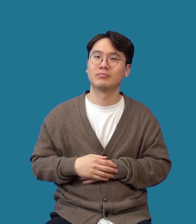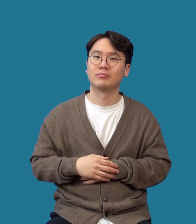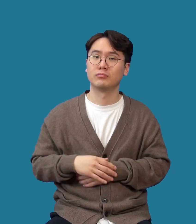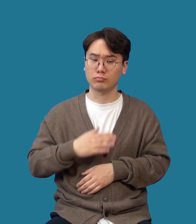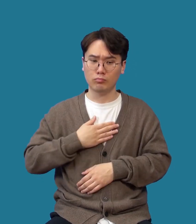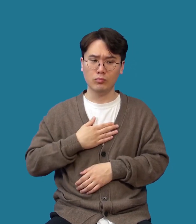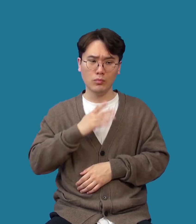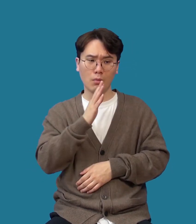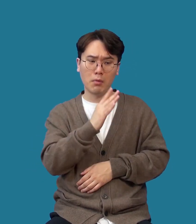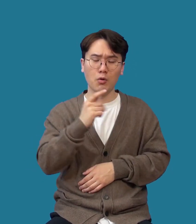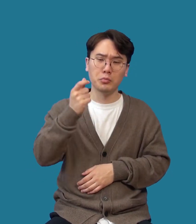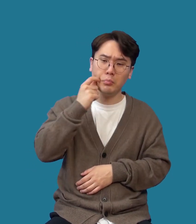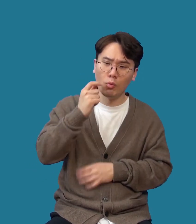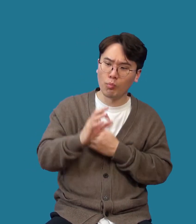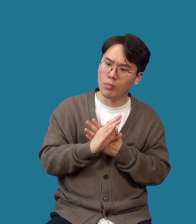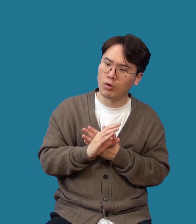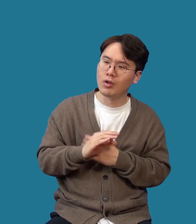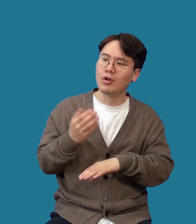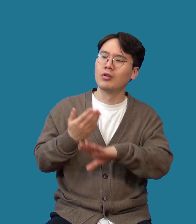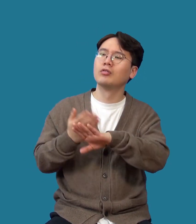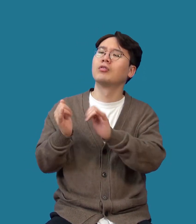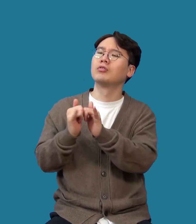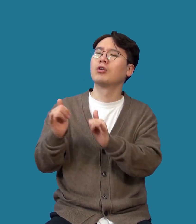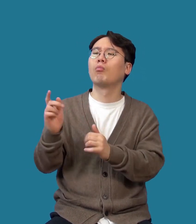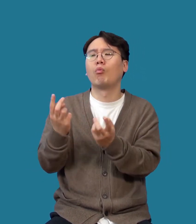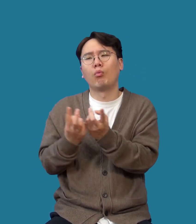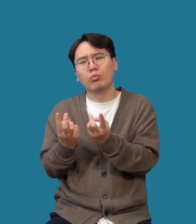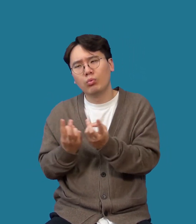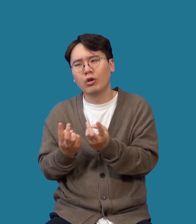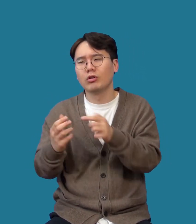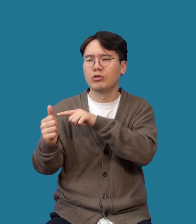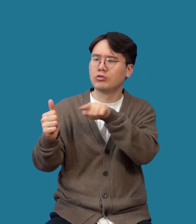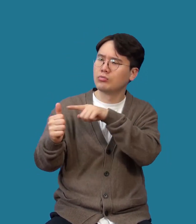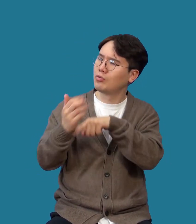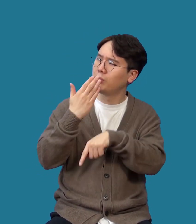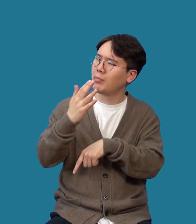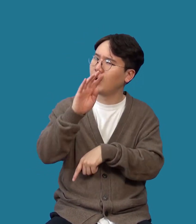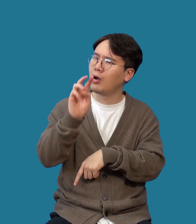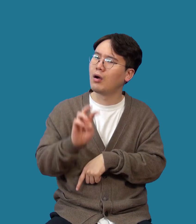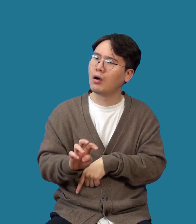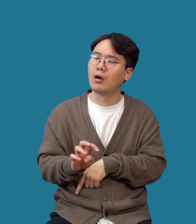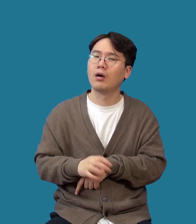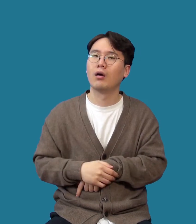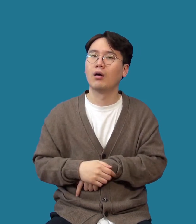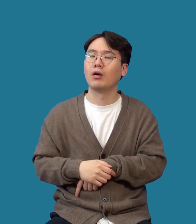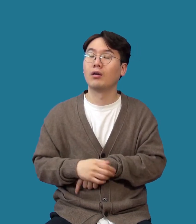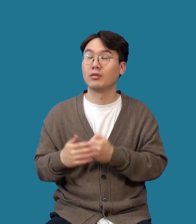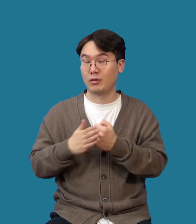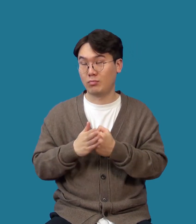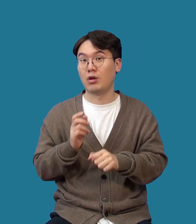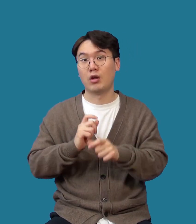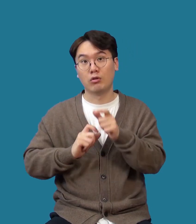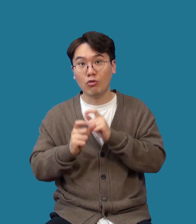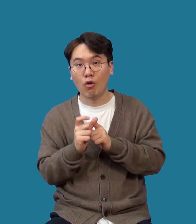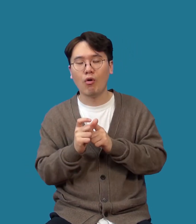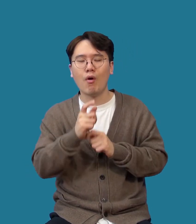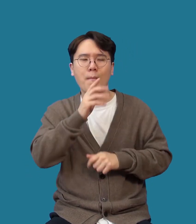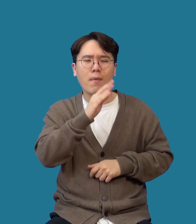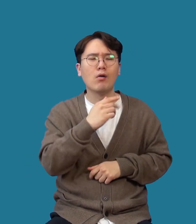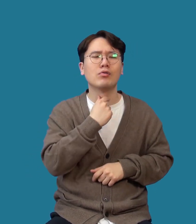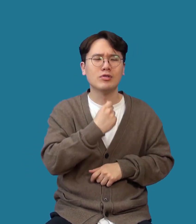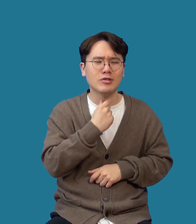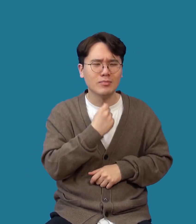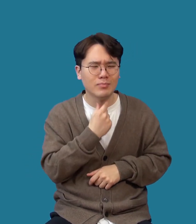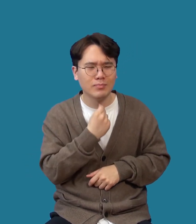그 사람들을 어떻게 잘 지도할 수 있겠는가? 그래서 더 그 생각이 간절해졌습니다.